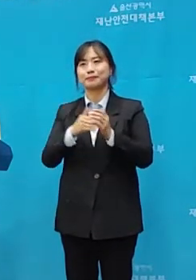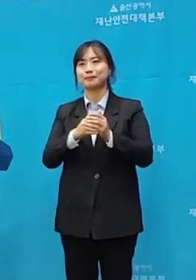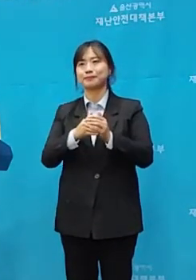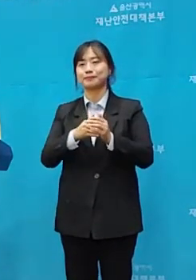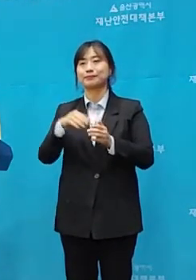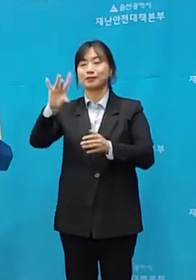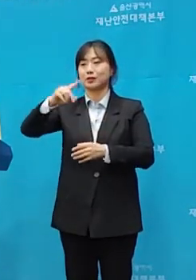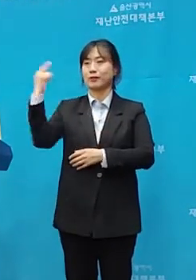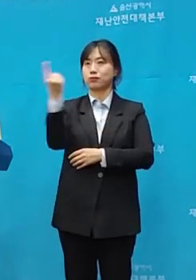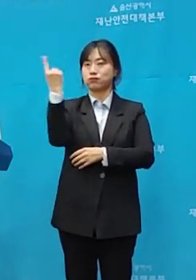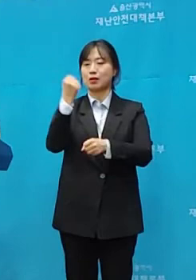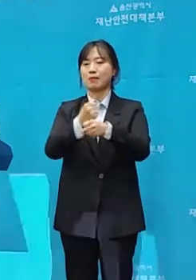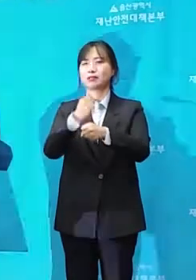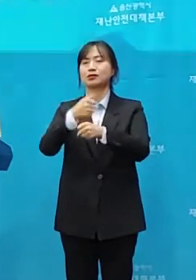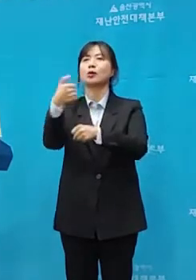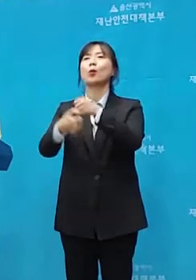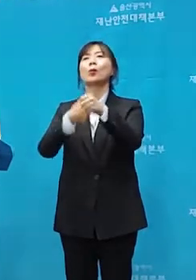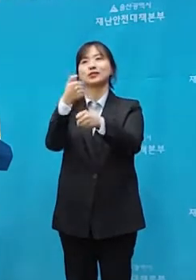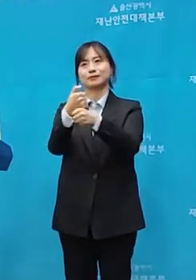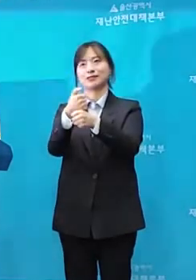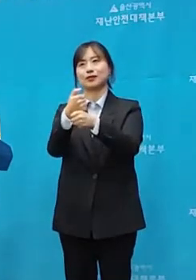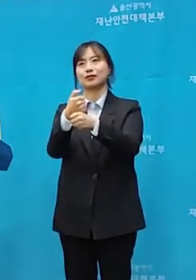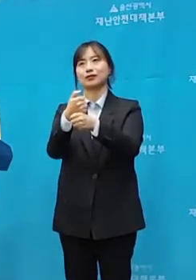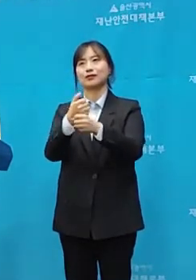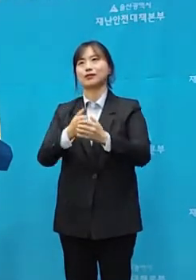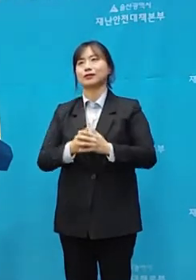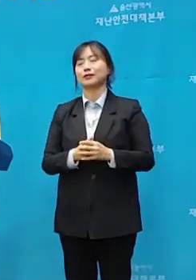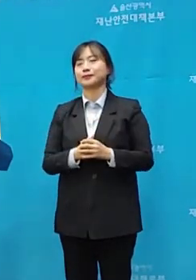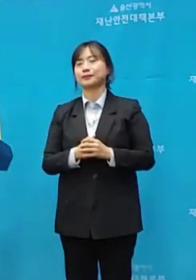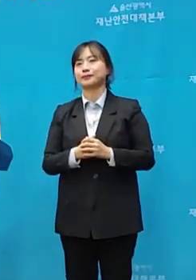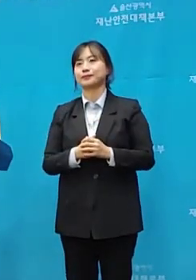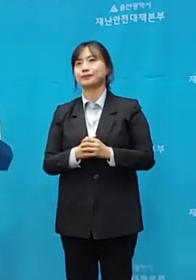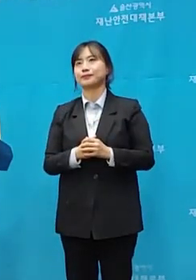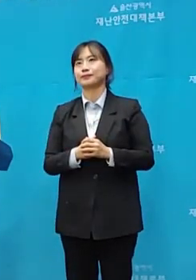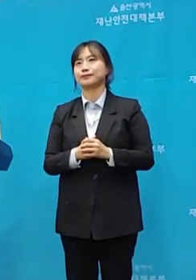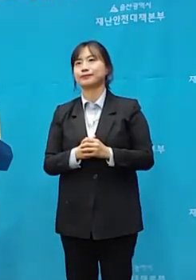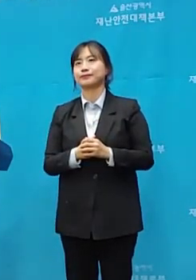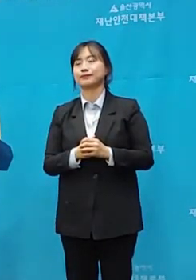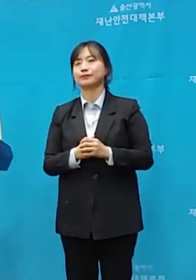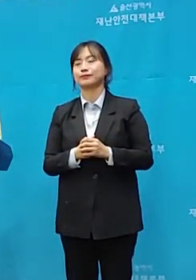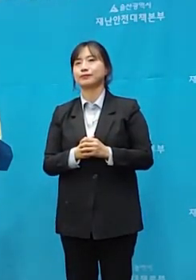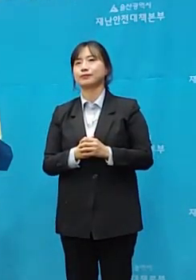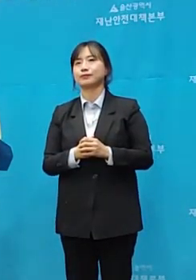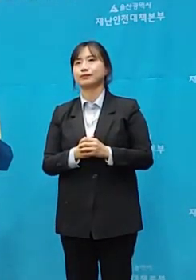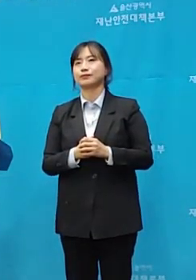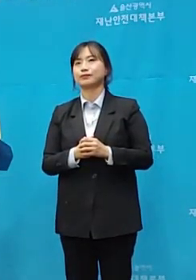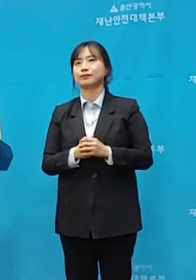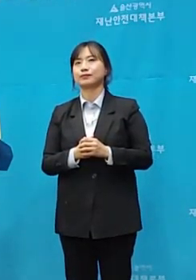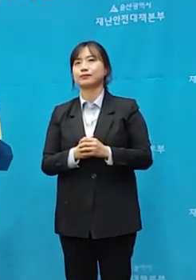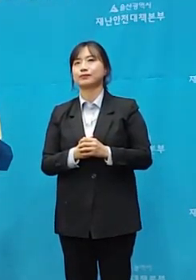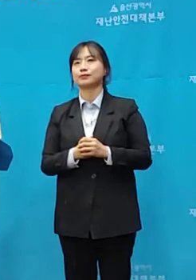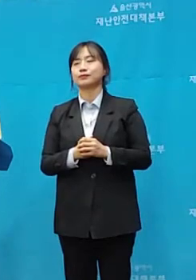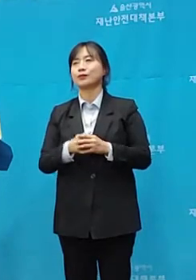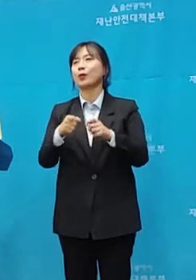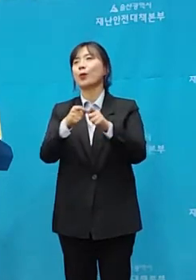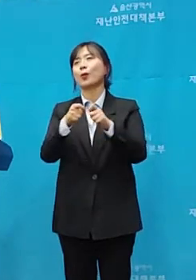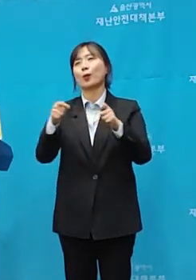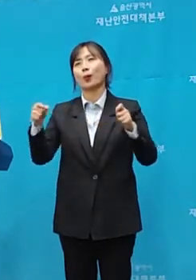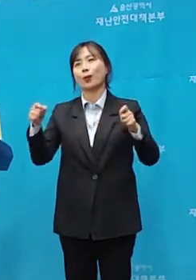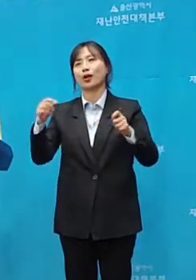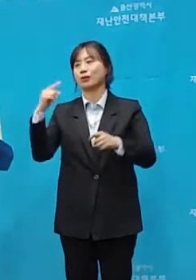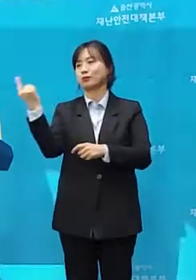지가요? 그렇습니다. 그 생산된 지. 아주 좀 그